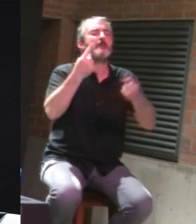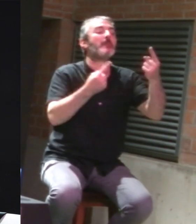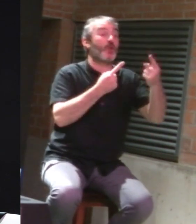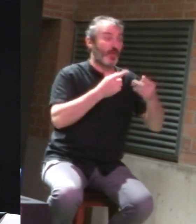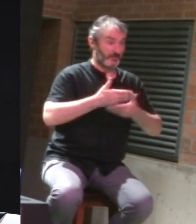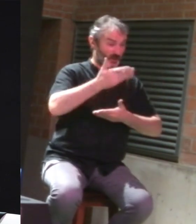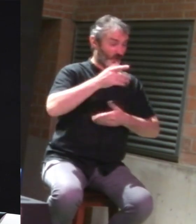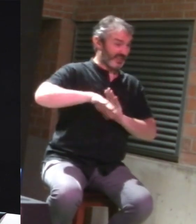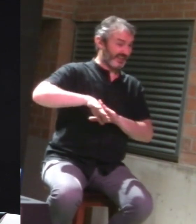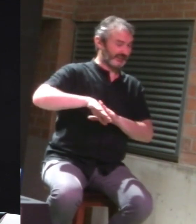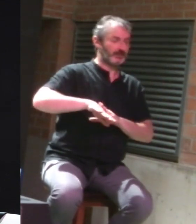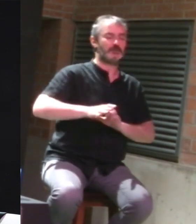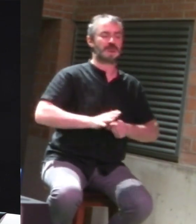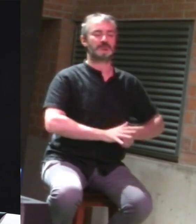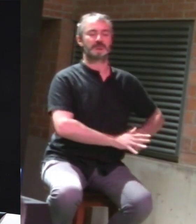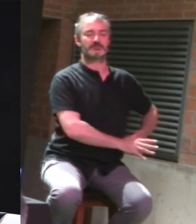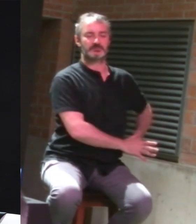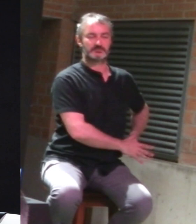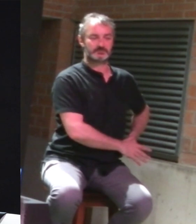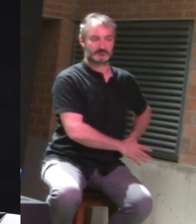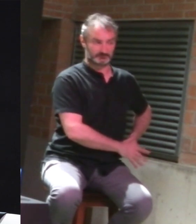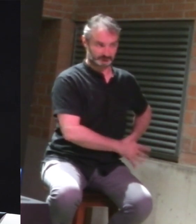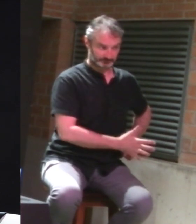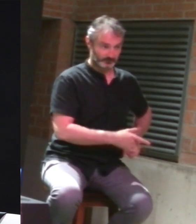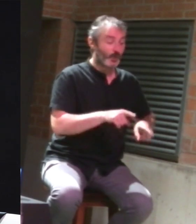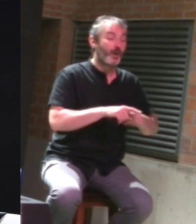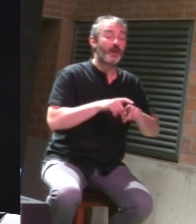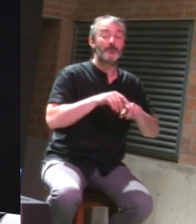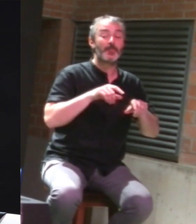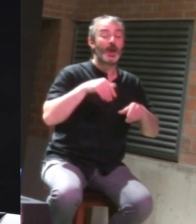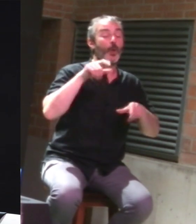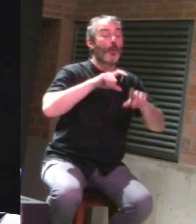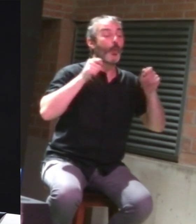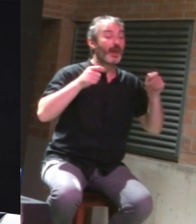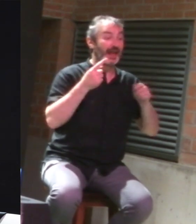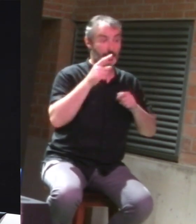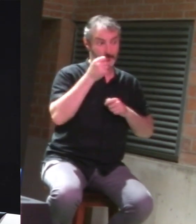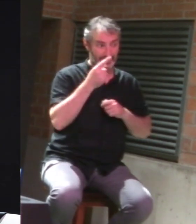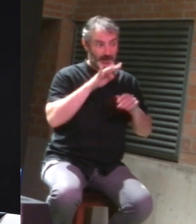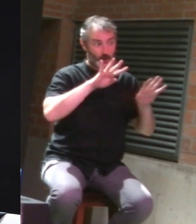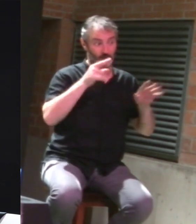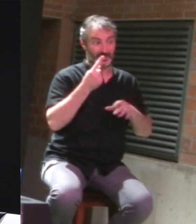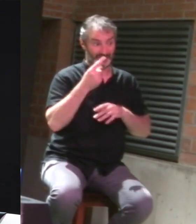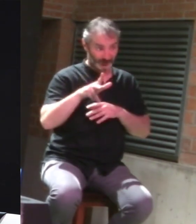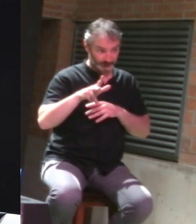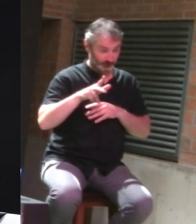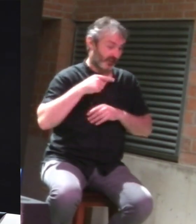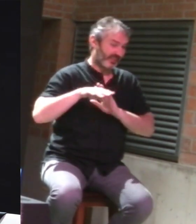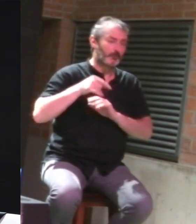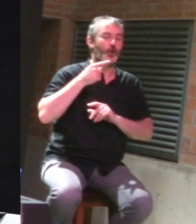diaris de dretes la reflectiran molt poc, igual que va passar a la vaga del Diluvio. Els diaris de dretes intenten